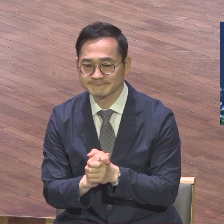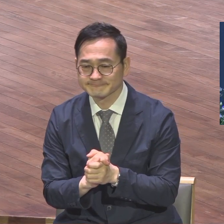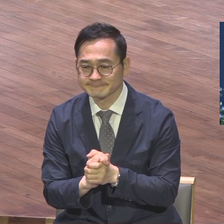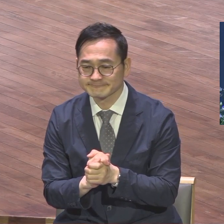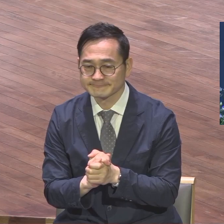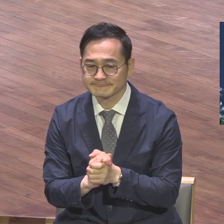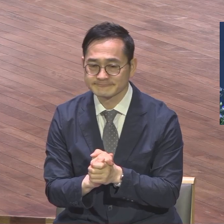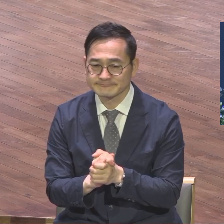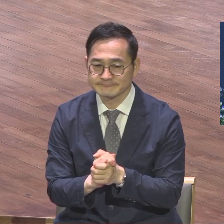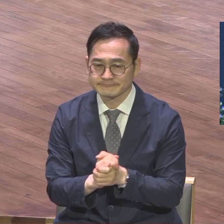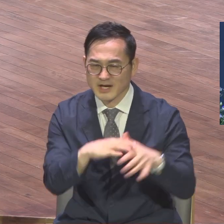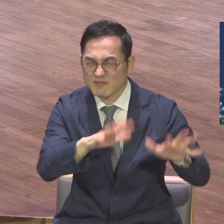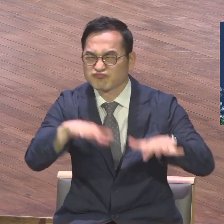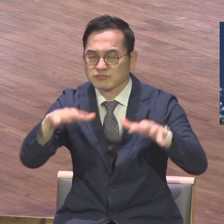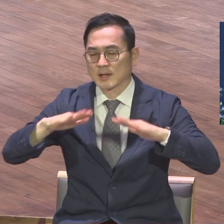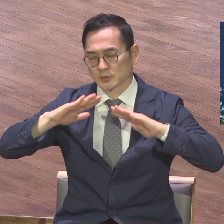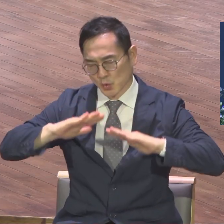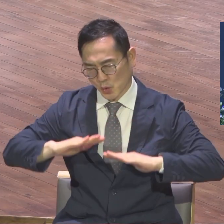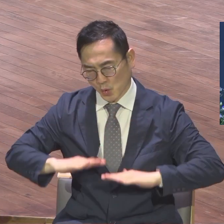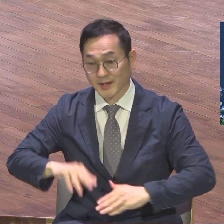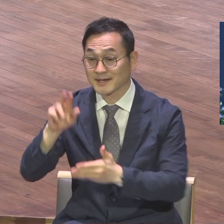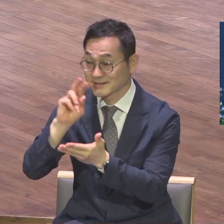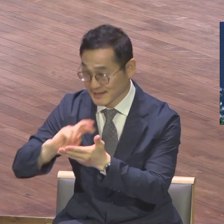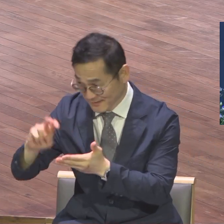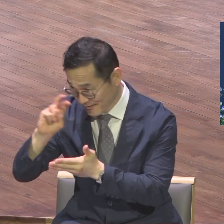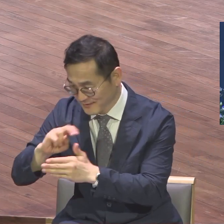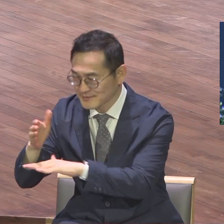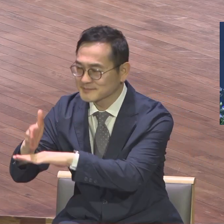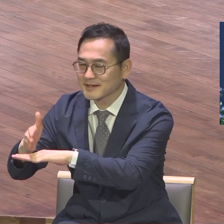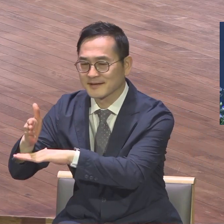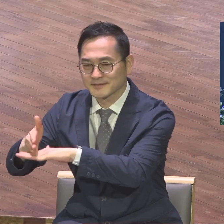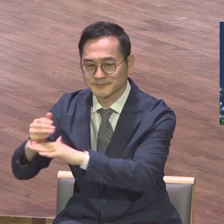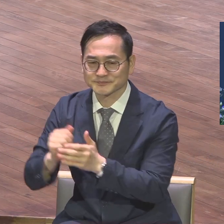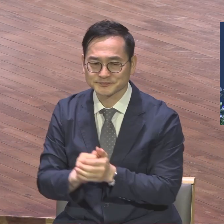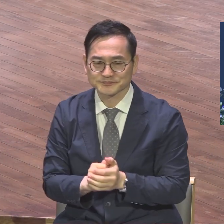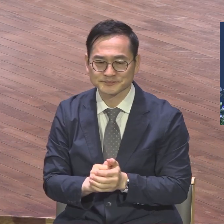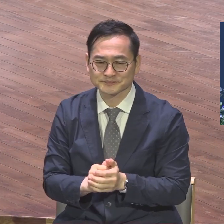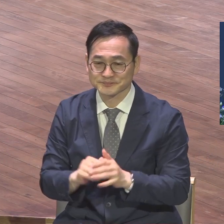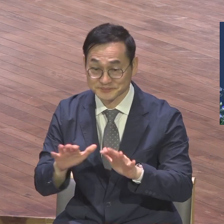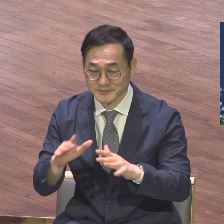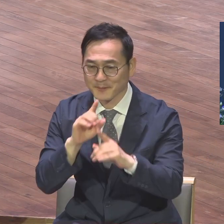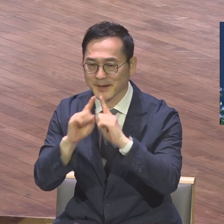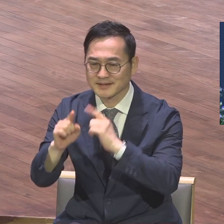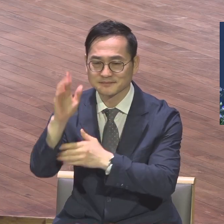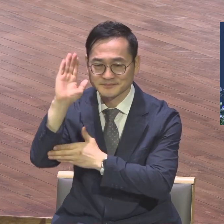우리 안에 풍랑을 잠잠케 한 찬양 감사드립니다. 이 시간에 말씀 듣겠습니다.